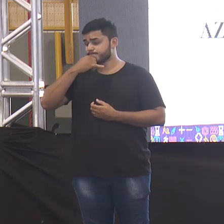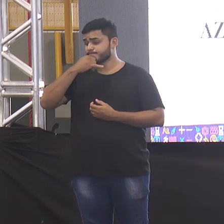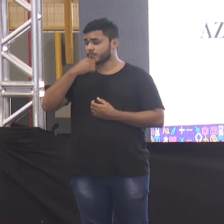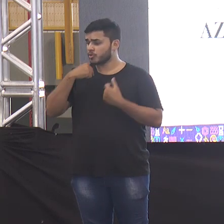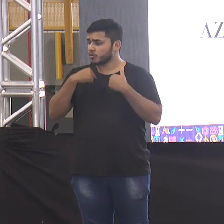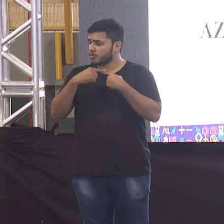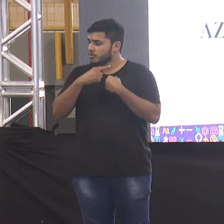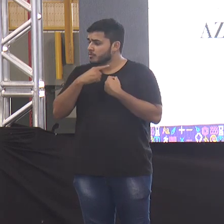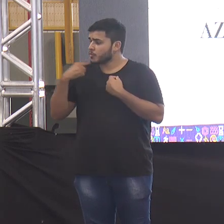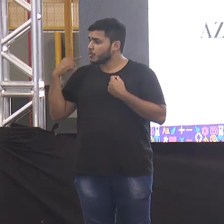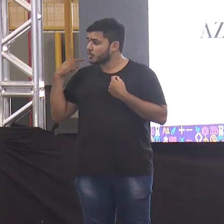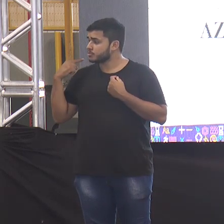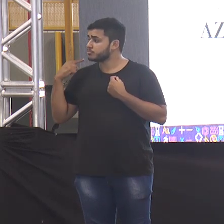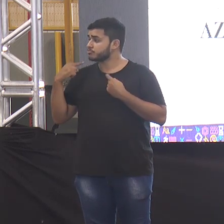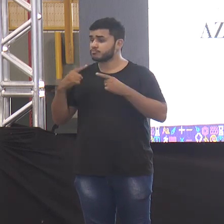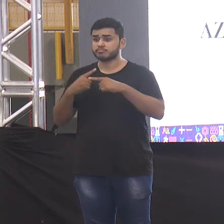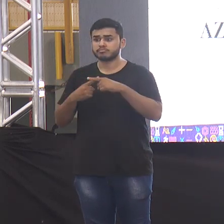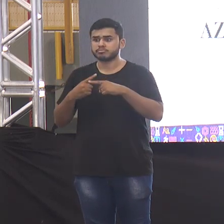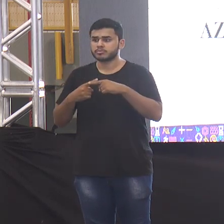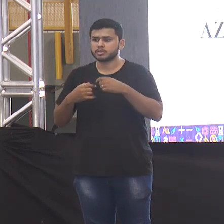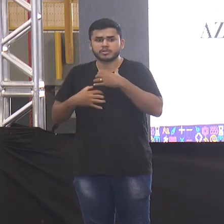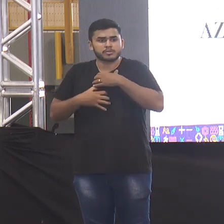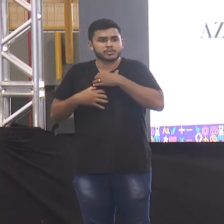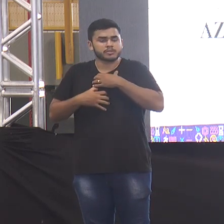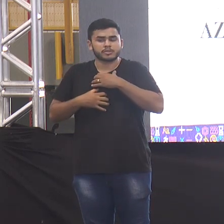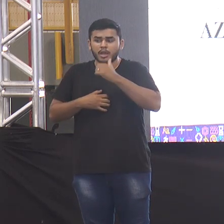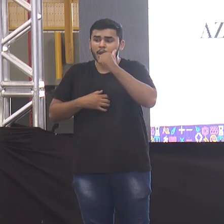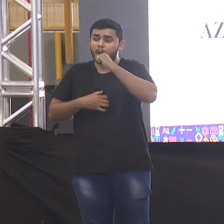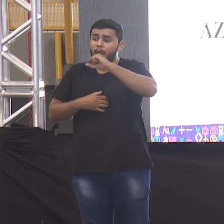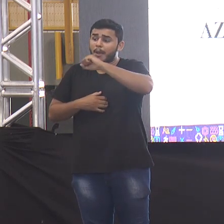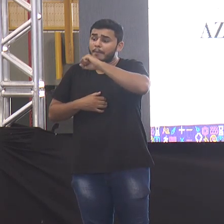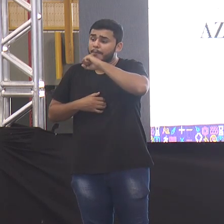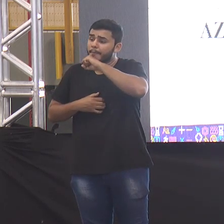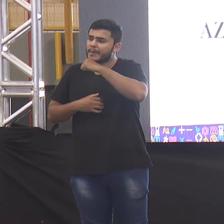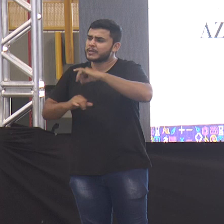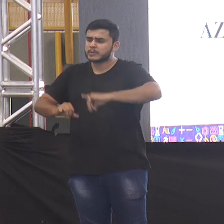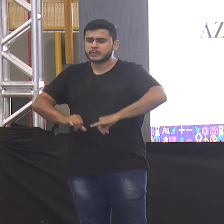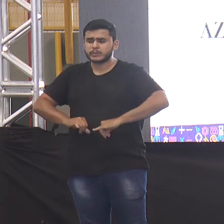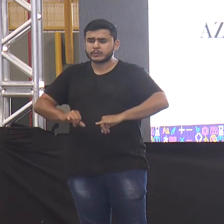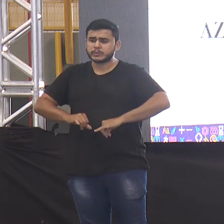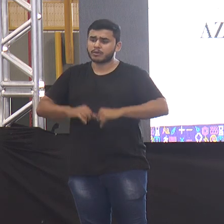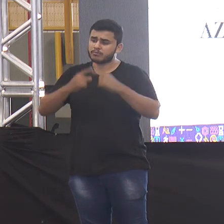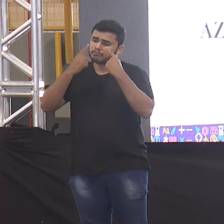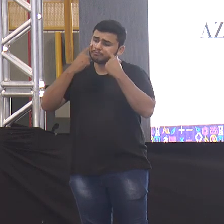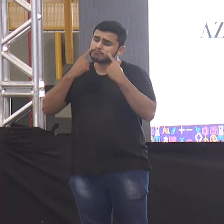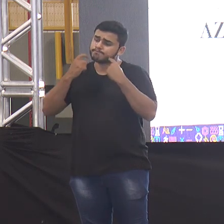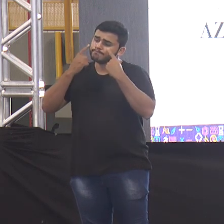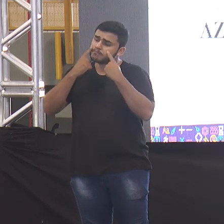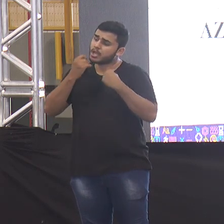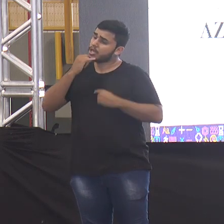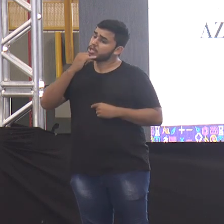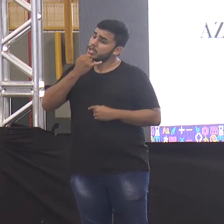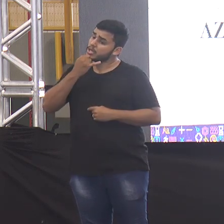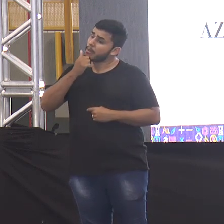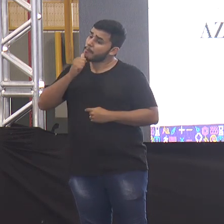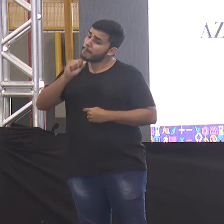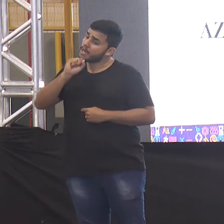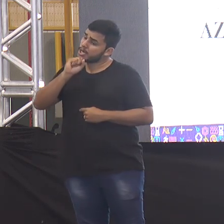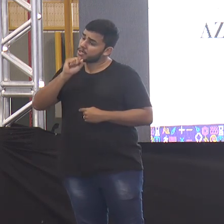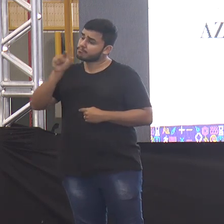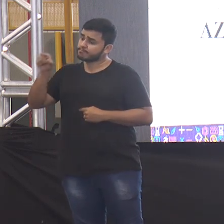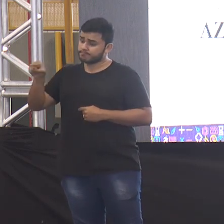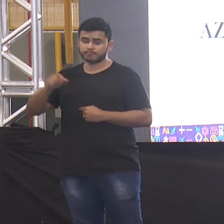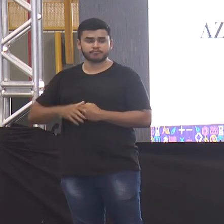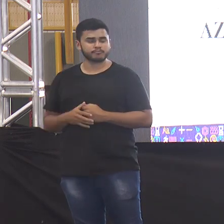a morte, porque sabia que a mãe ia sofrer com a morte dele. Por um lado, ele lamentava nunca